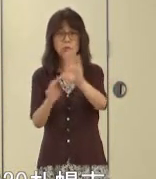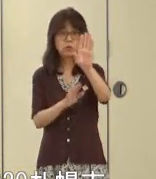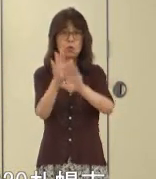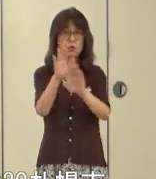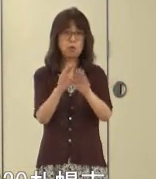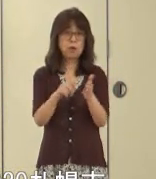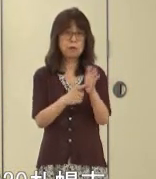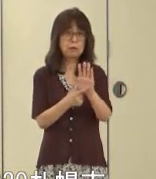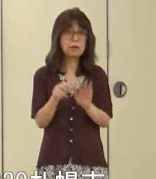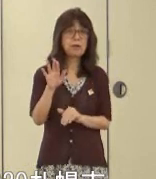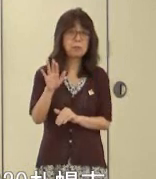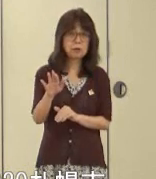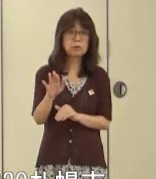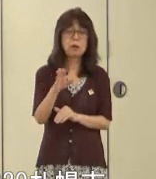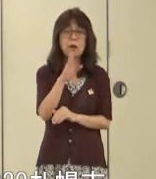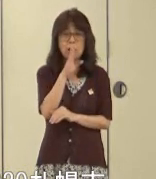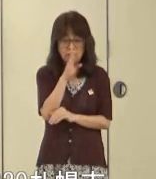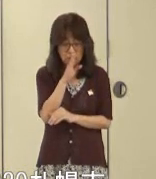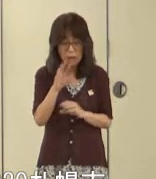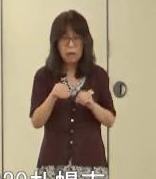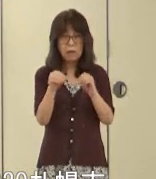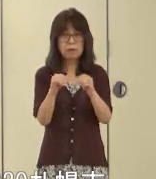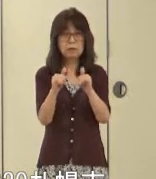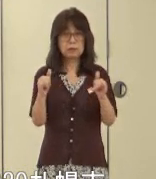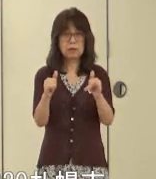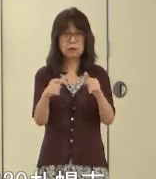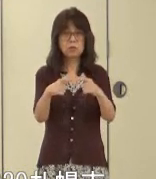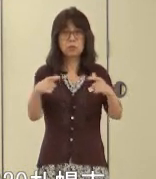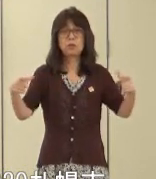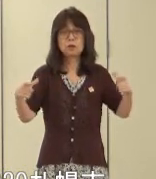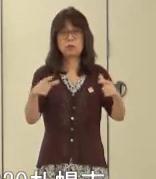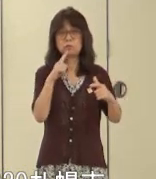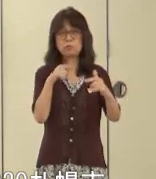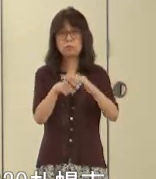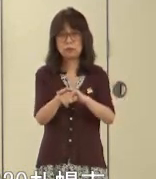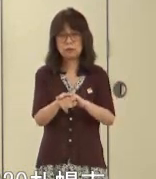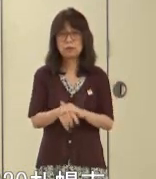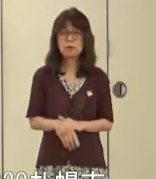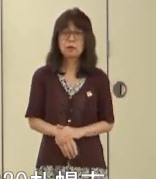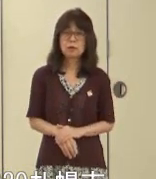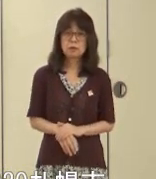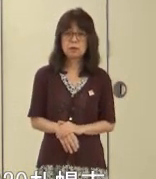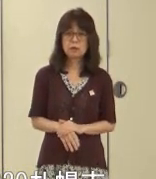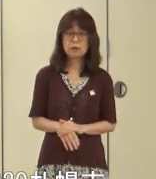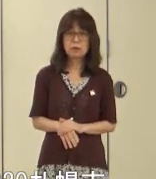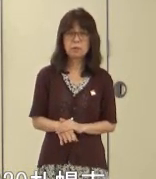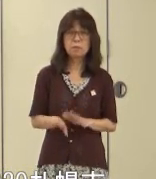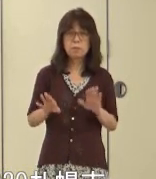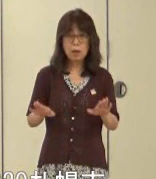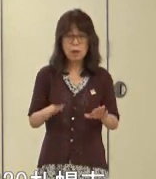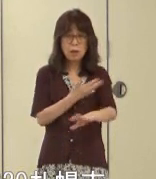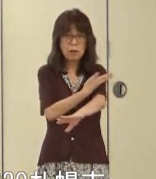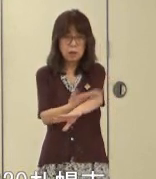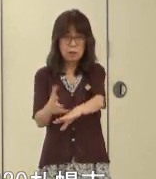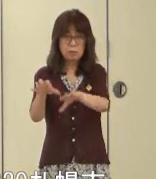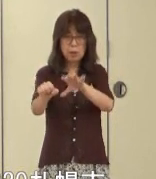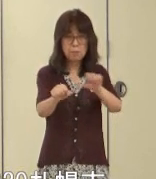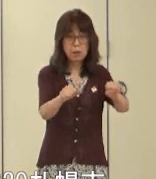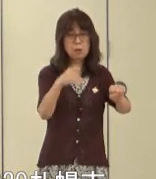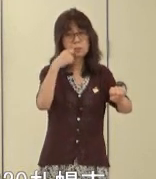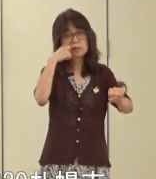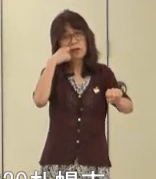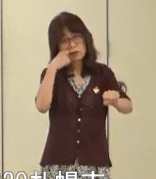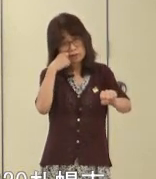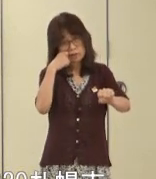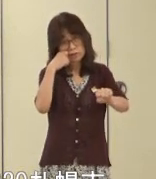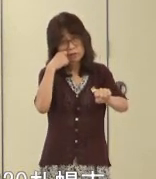。増えているという状況であります。比較的、そしてリンクなし、リンクの上ないですね、感染